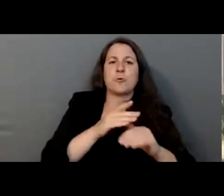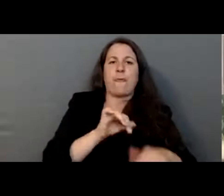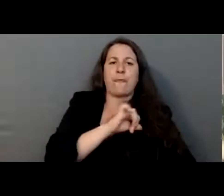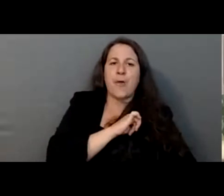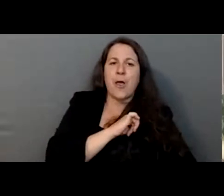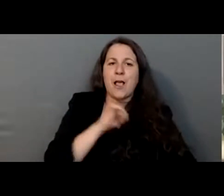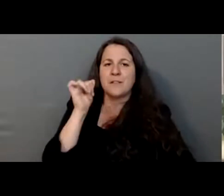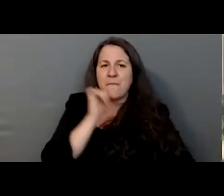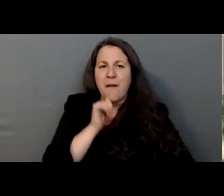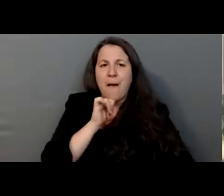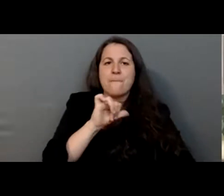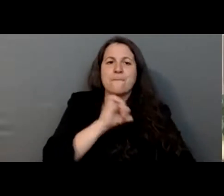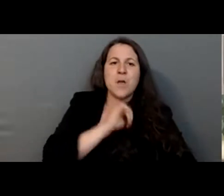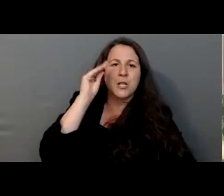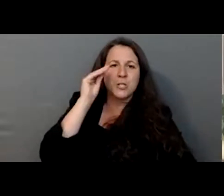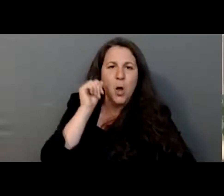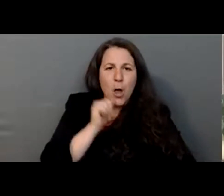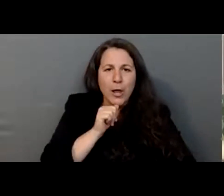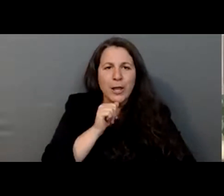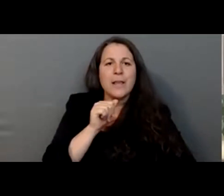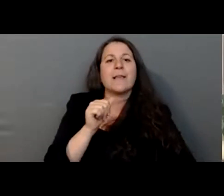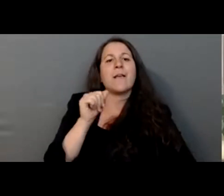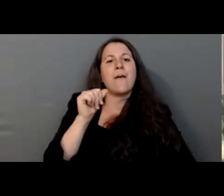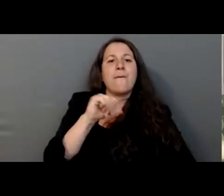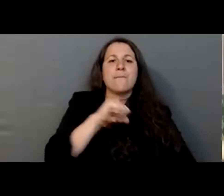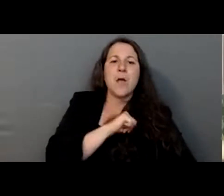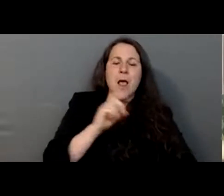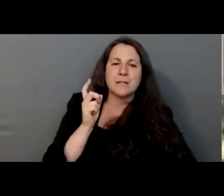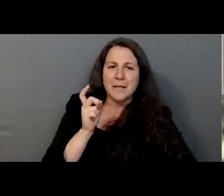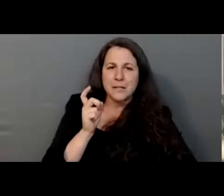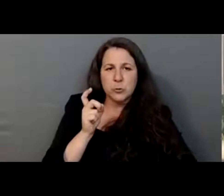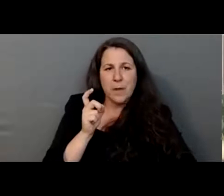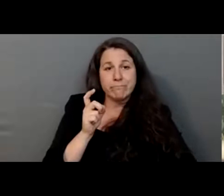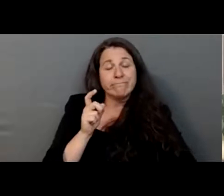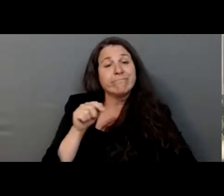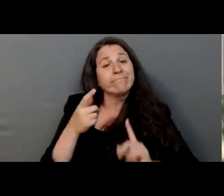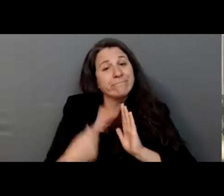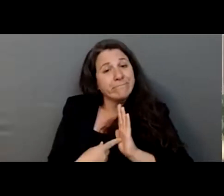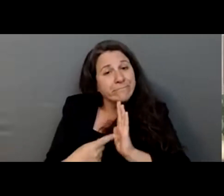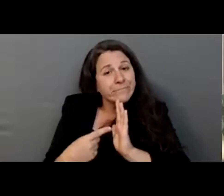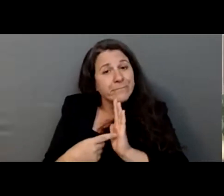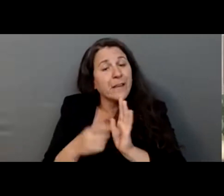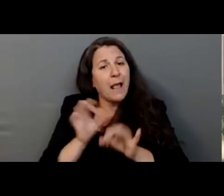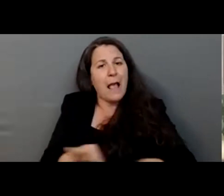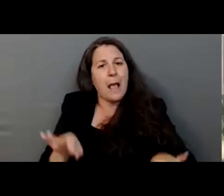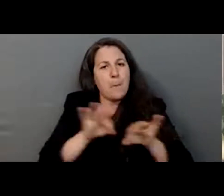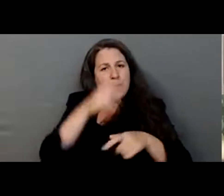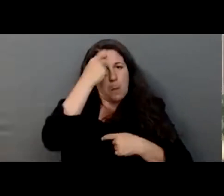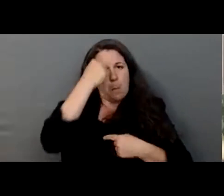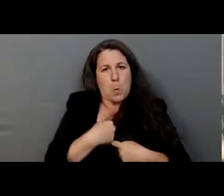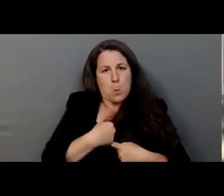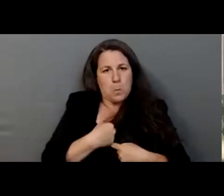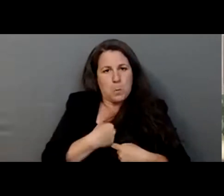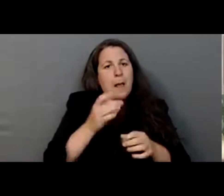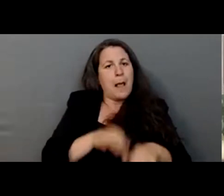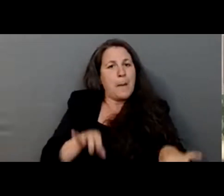sexuelles, par rapport à la santé sexuelle et reproductive. Puis la chose qui est toujours importante pour moi puis pour Dan aussi, c'est de